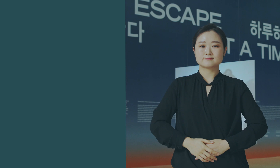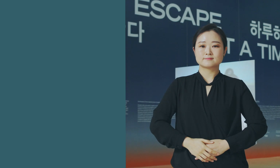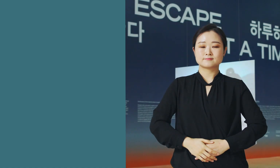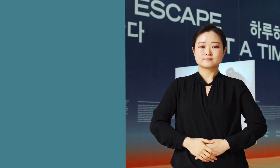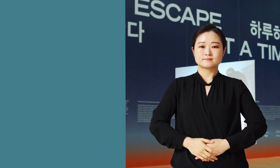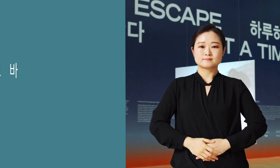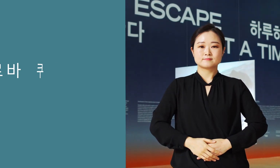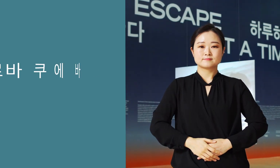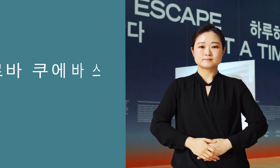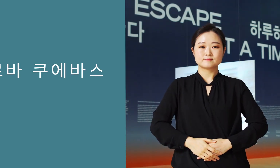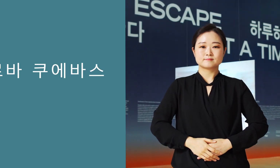미네르바 쿠에바스,